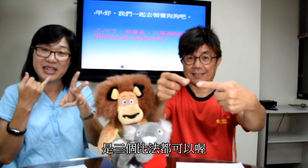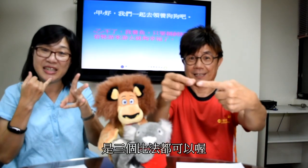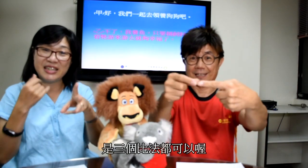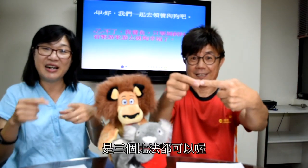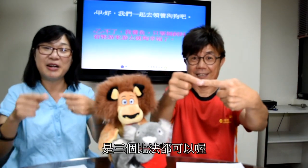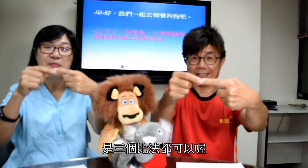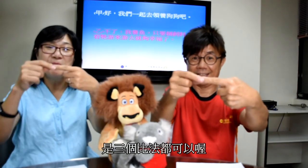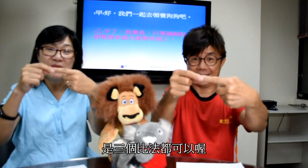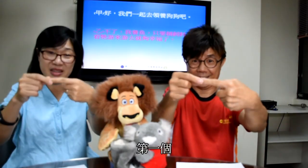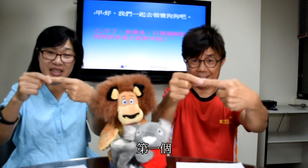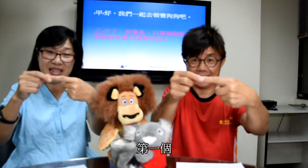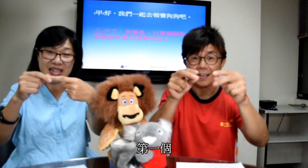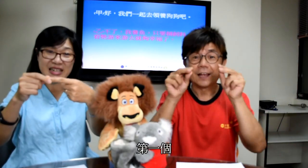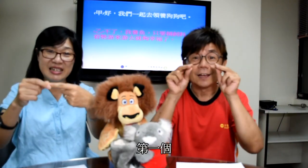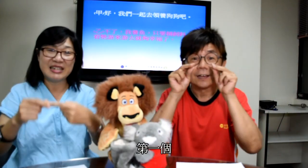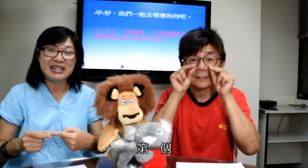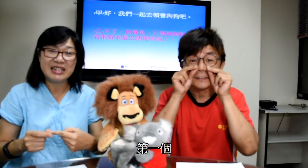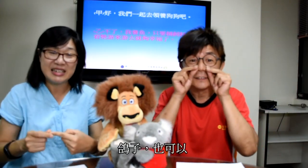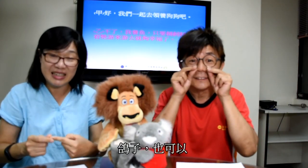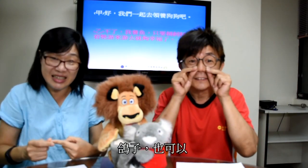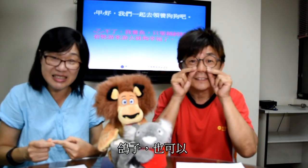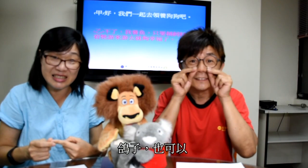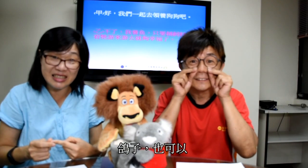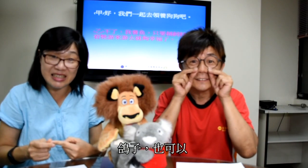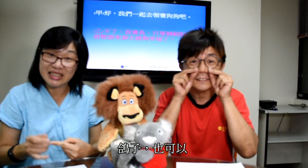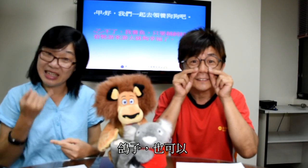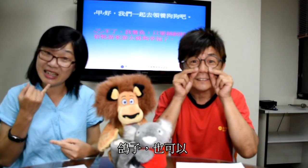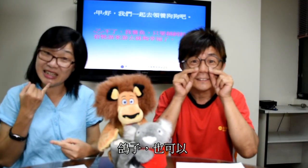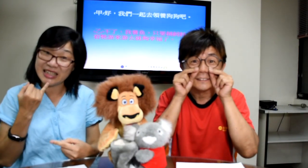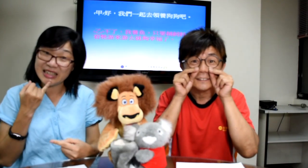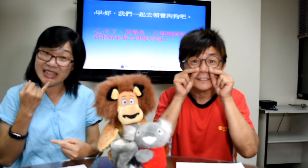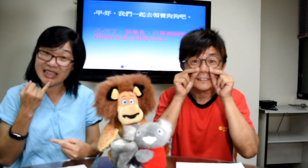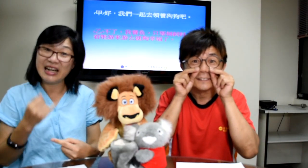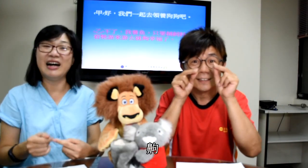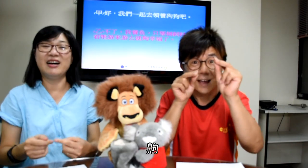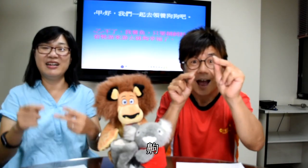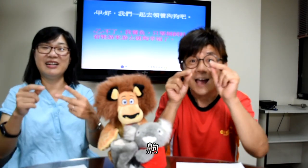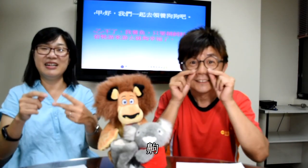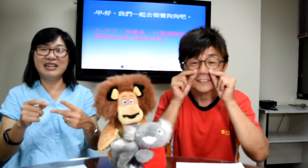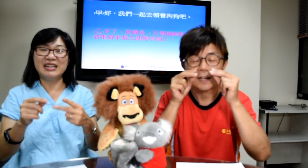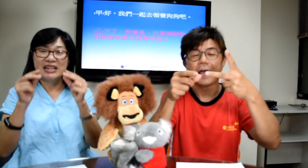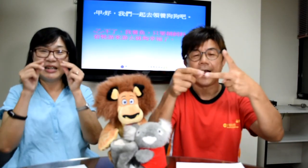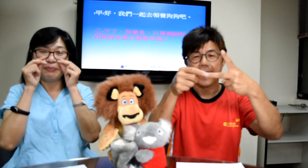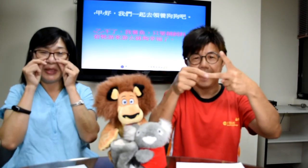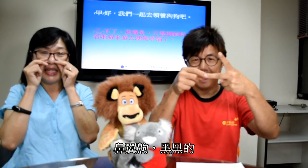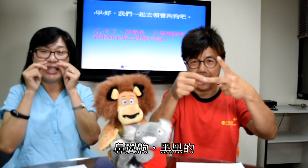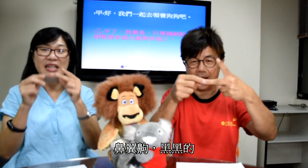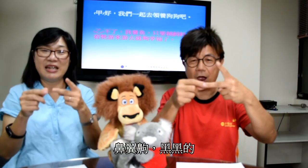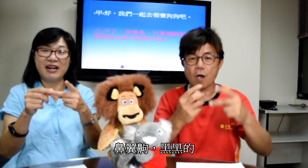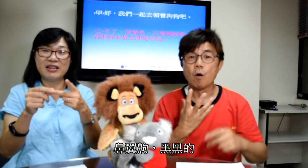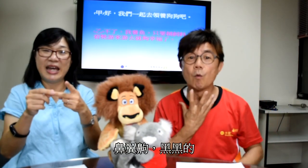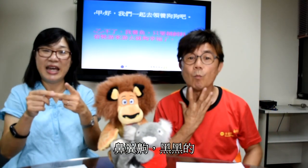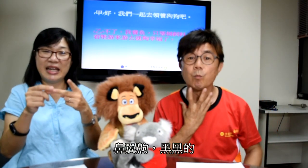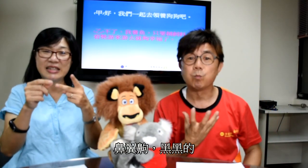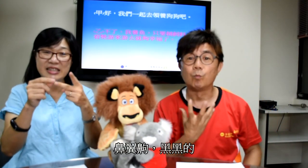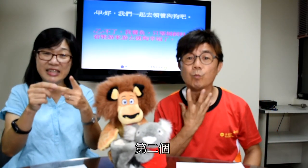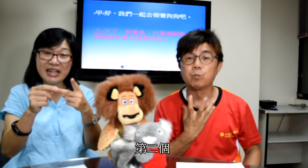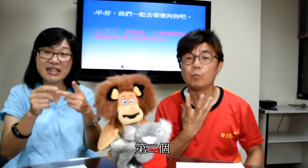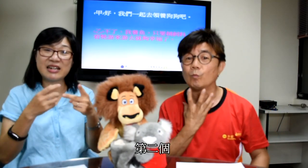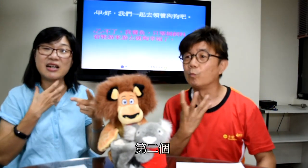哦。第一个鸽子也可以，好，鼻翼好黑黑的。第二个